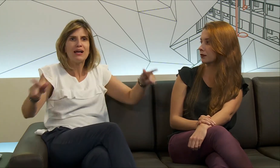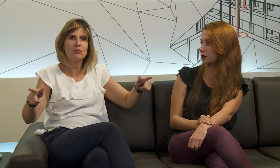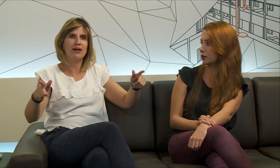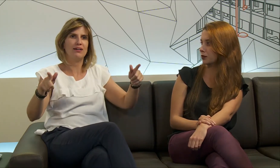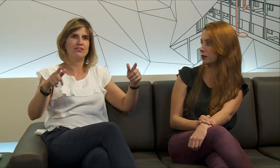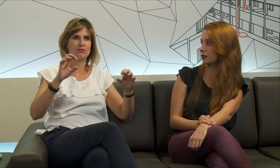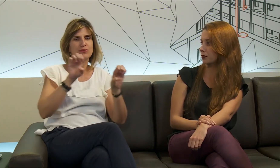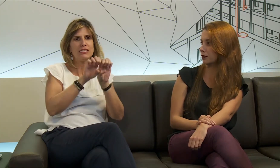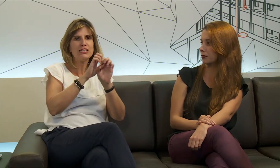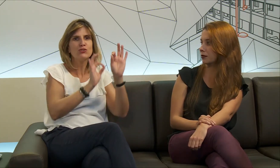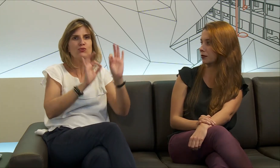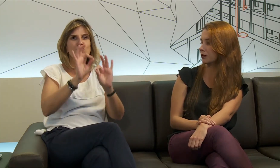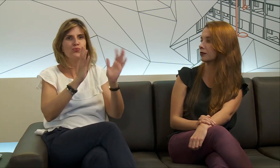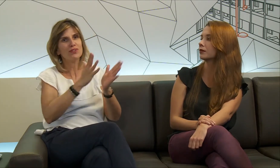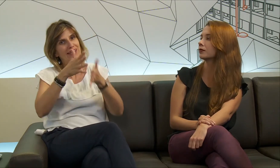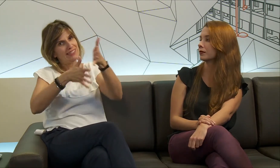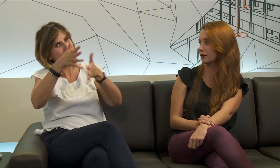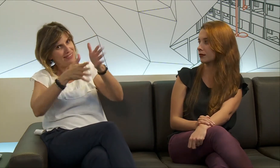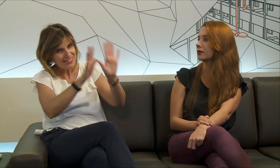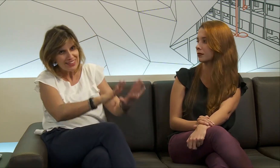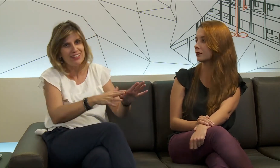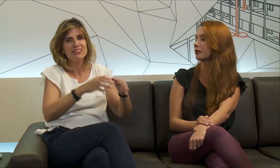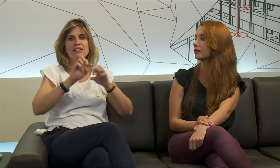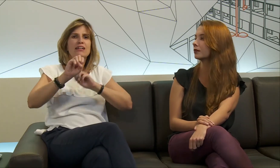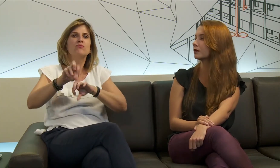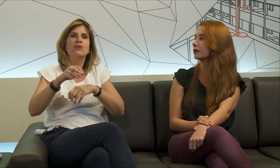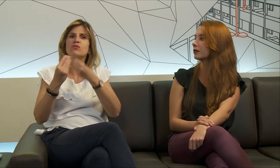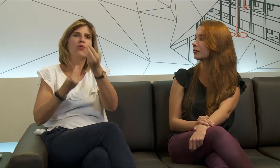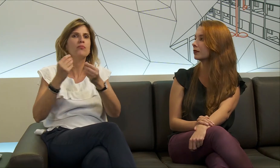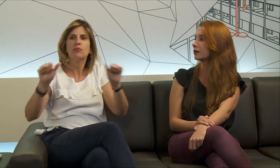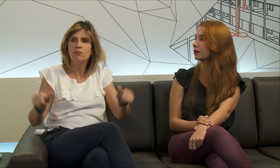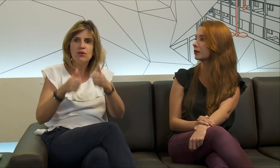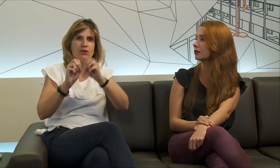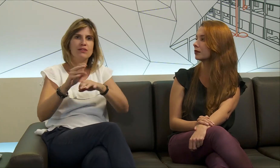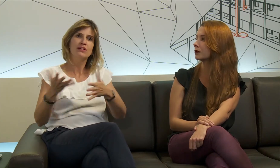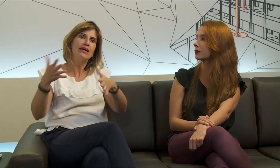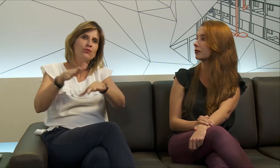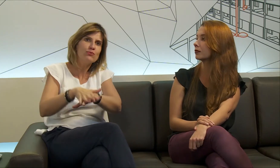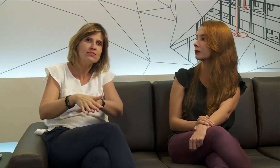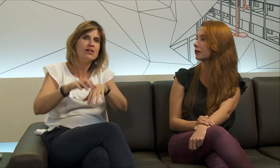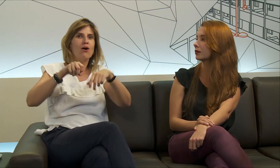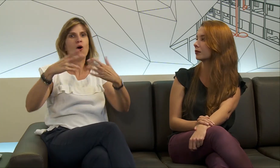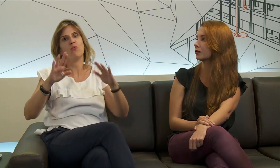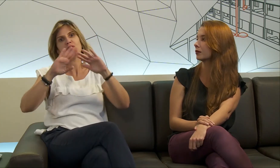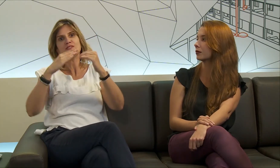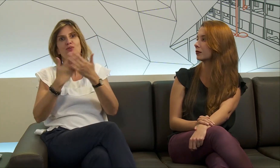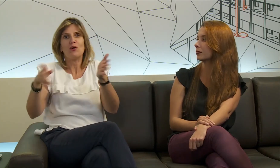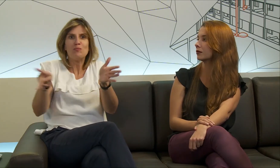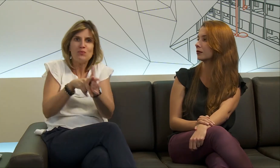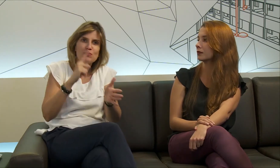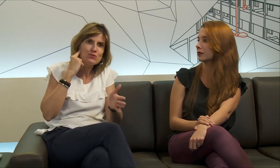Por exemplo, na área da linguística, nós trazemos trabalhos relacionados à estrutura da língua de sinais.